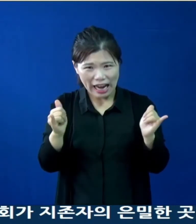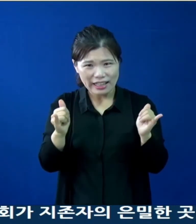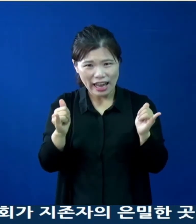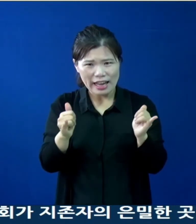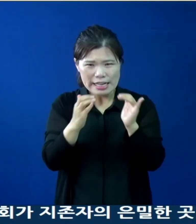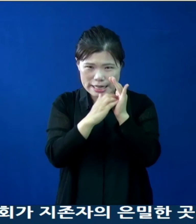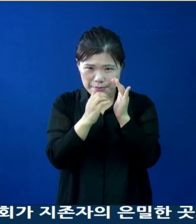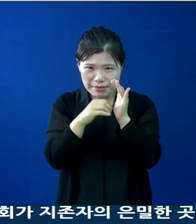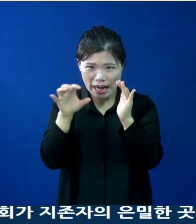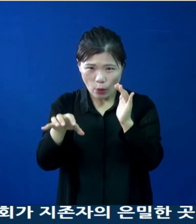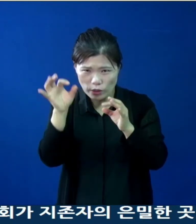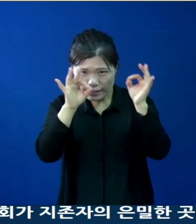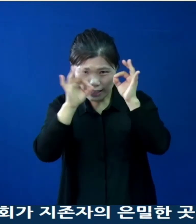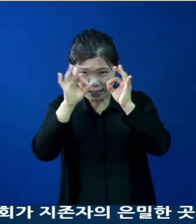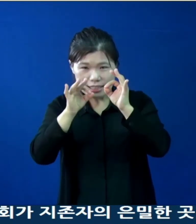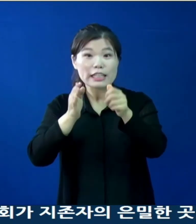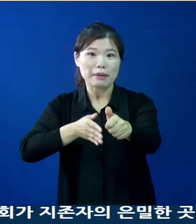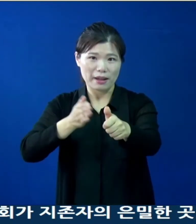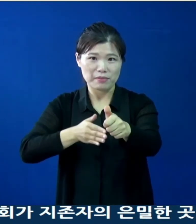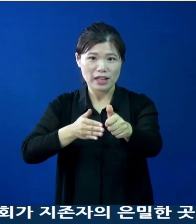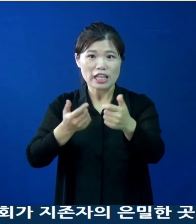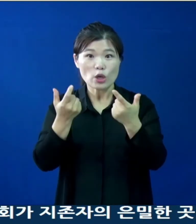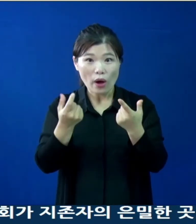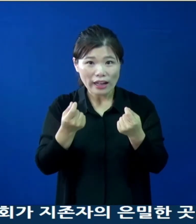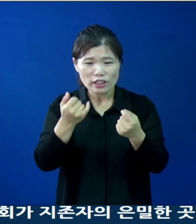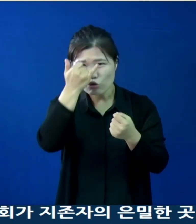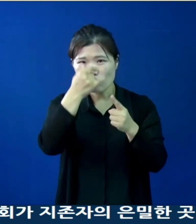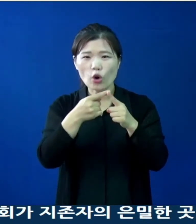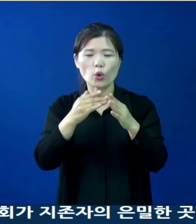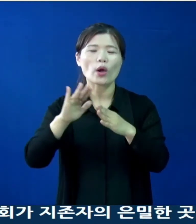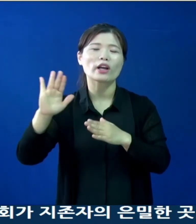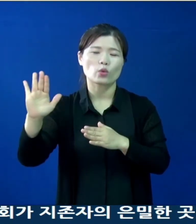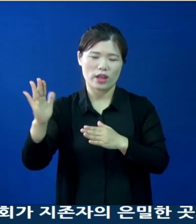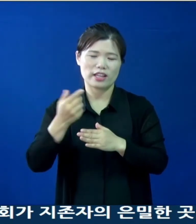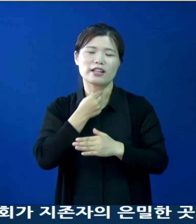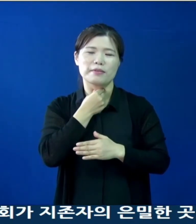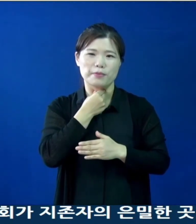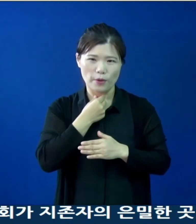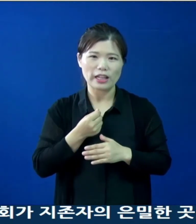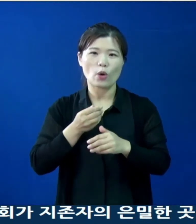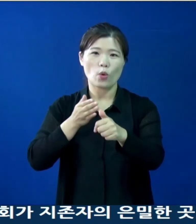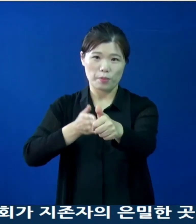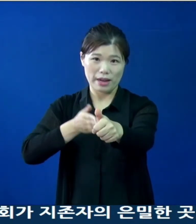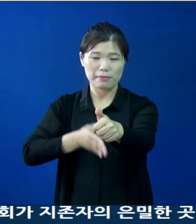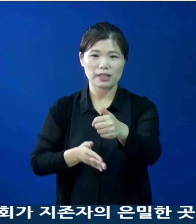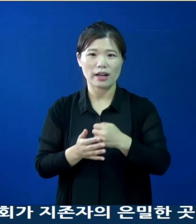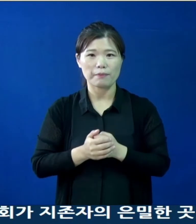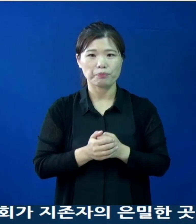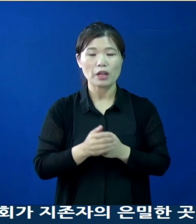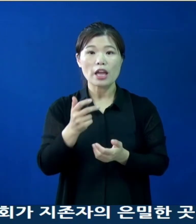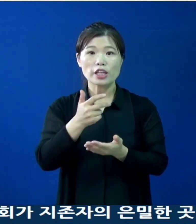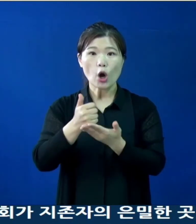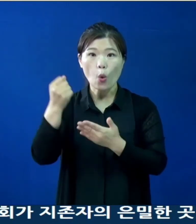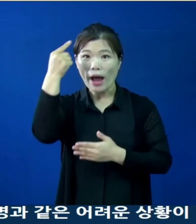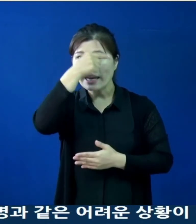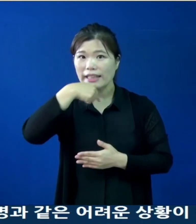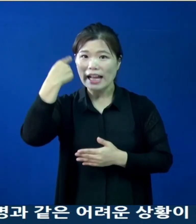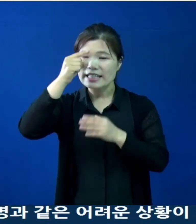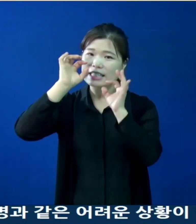있습니다. 우리 충영교회가 그런 교회 될 수 있기를 또한 주마 안에서 소망합니다. 여호와의 낯을